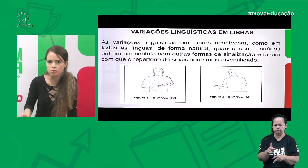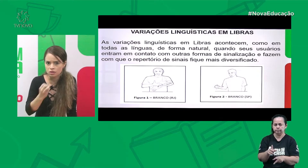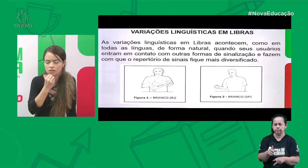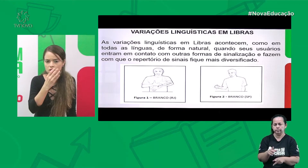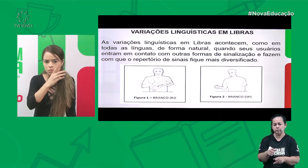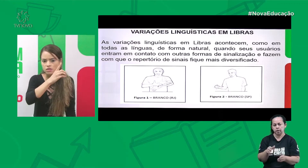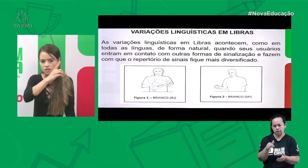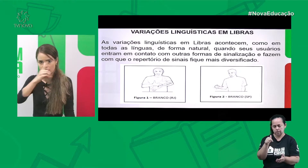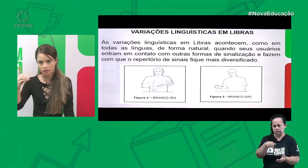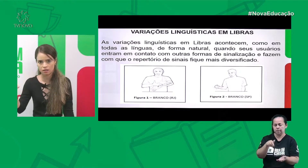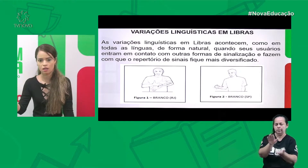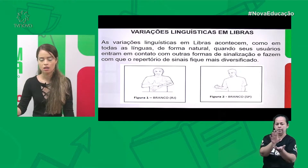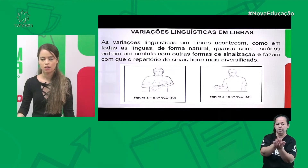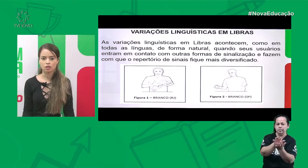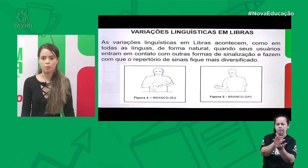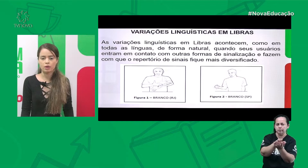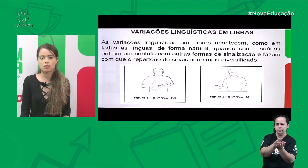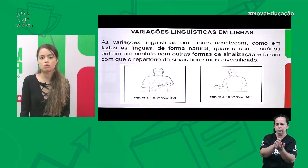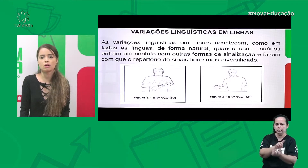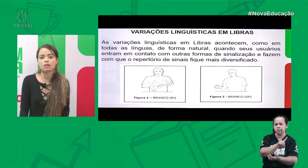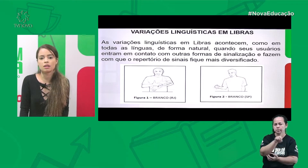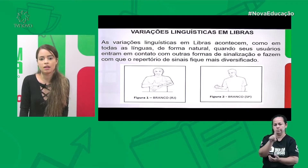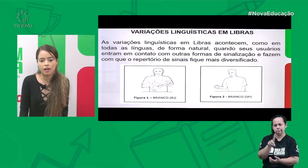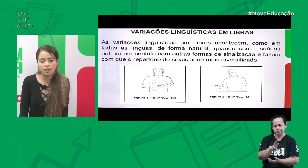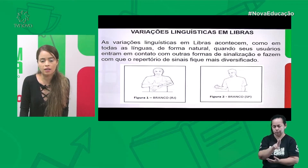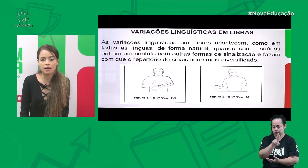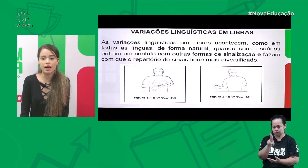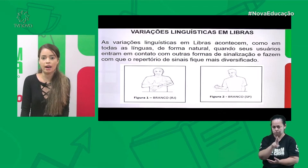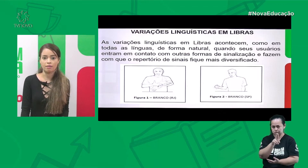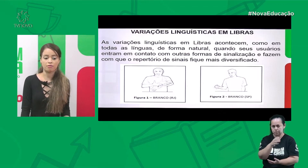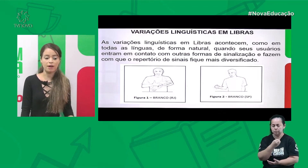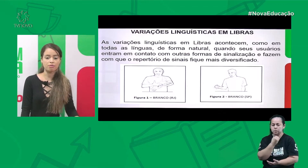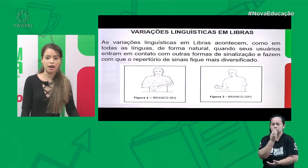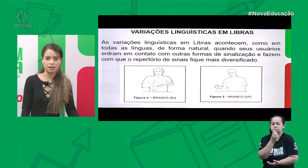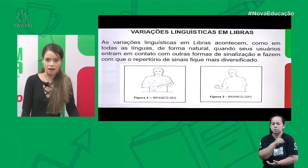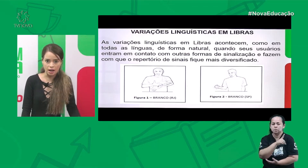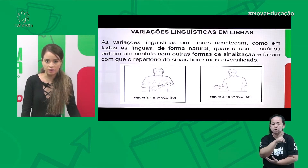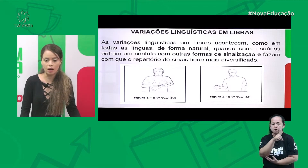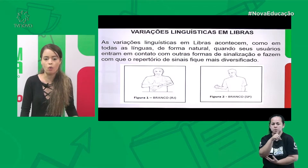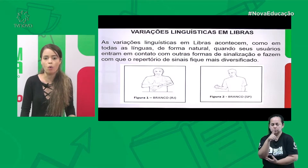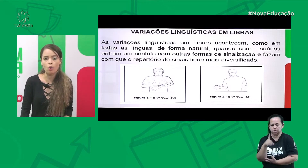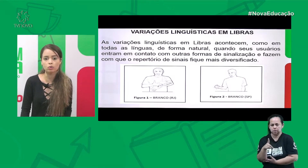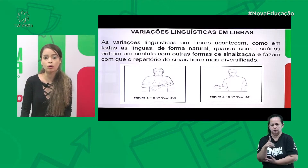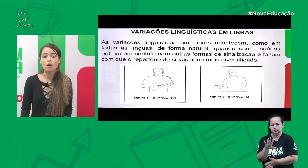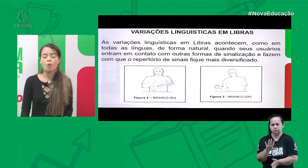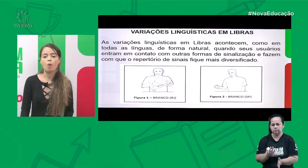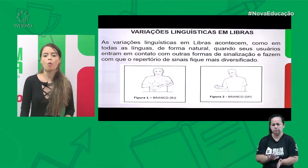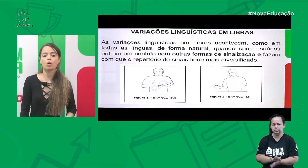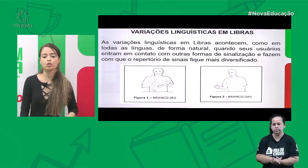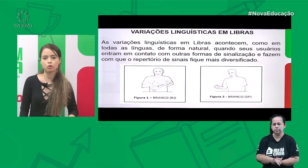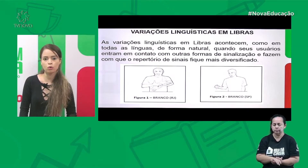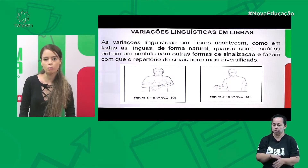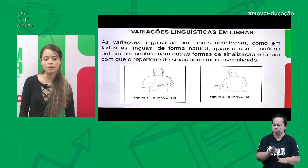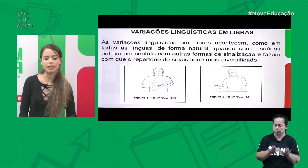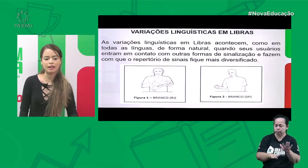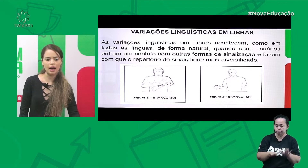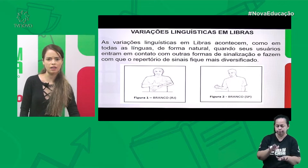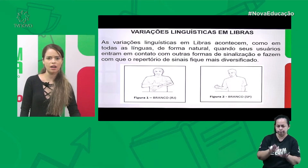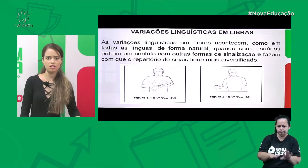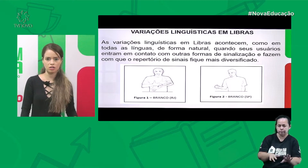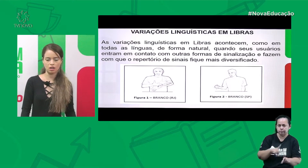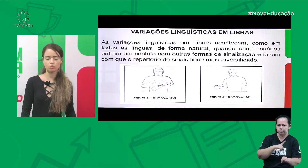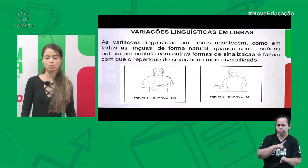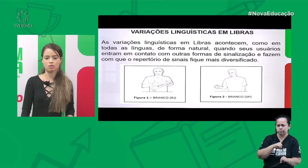nós utilizamos esse daqui. Então, é preciso entender que ela vai variar de acordo com o costume de